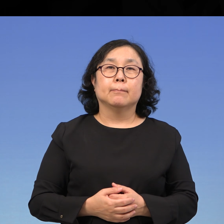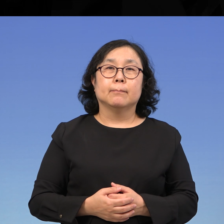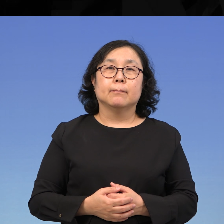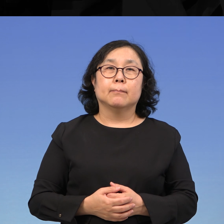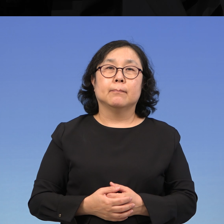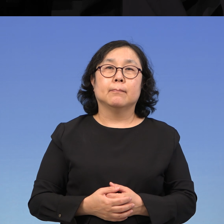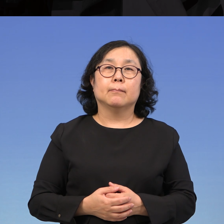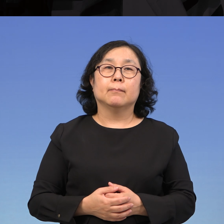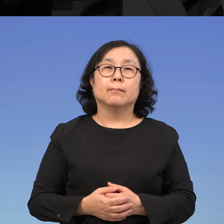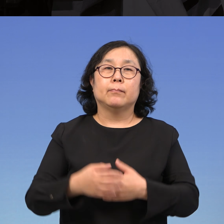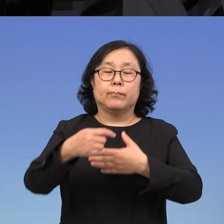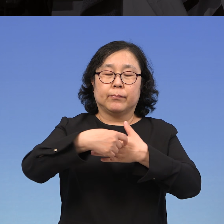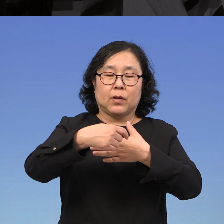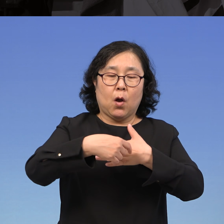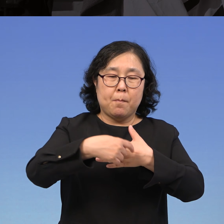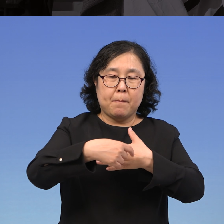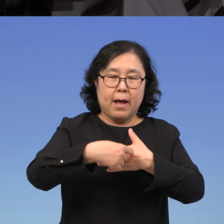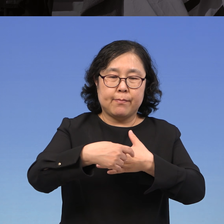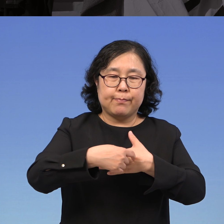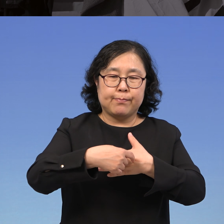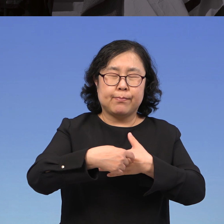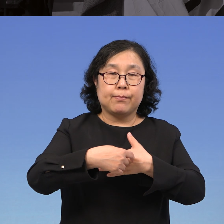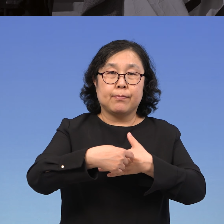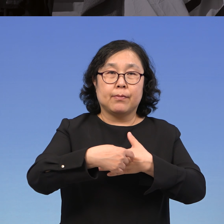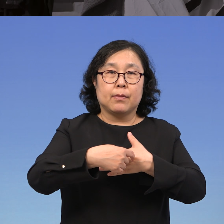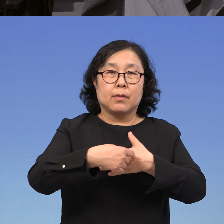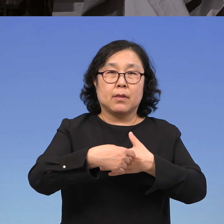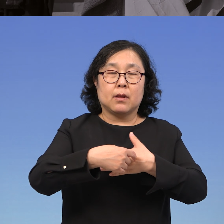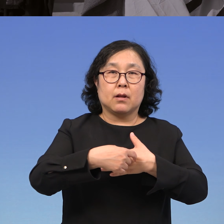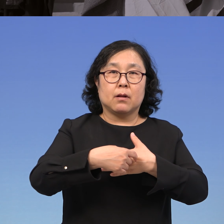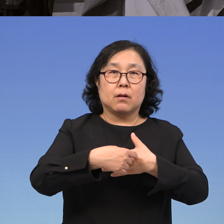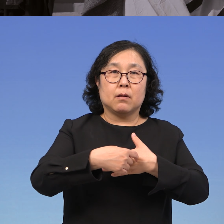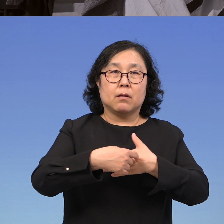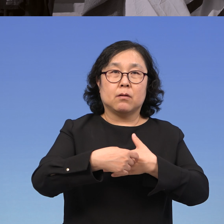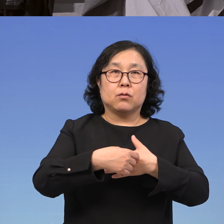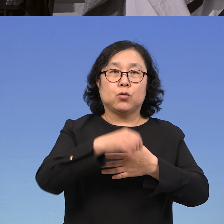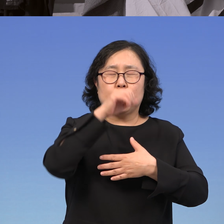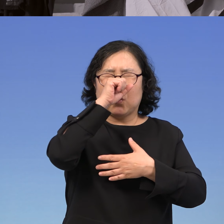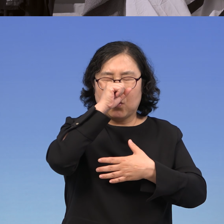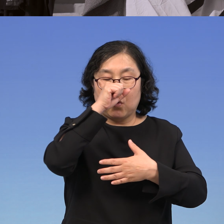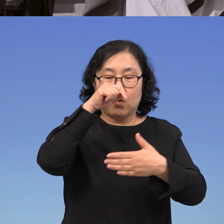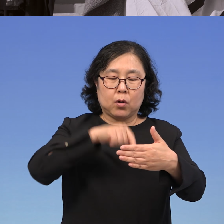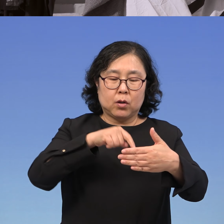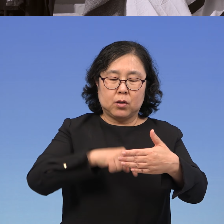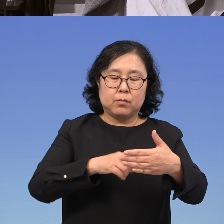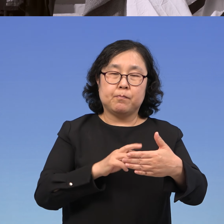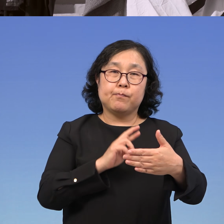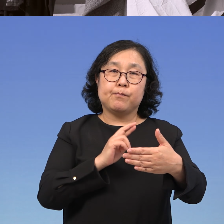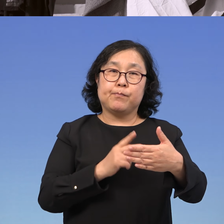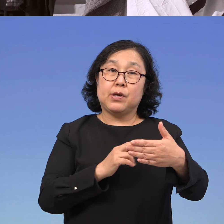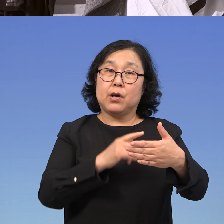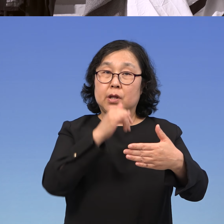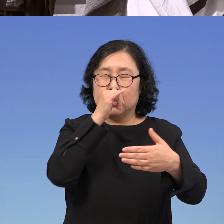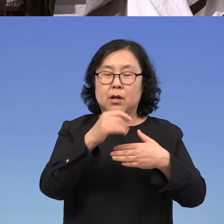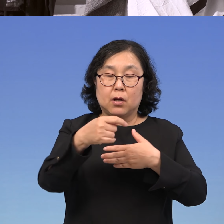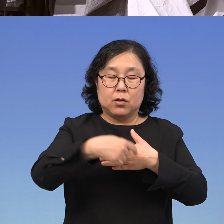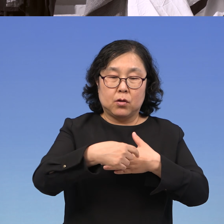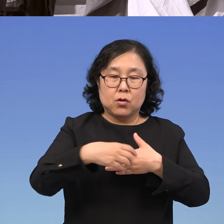5 겉만 번지르르 하고 때 실은 없네 밖으로는 거룩함이 남다르게